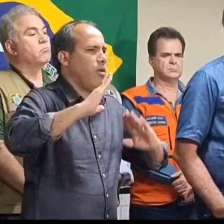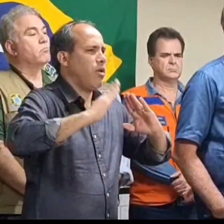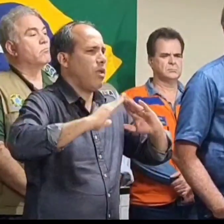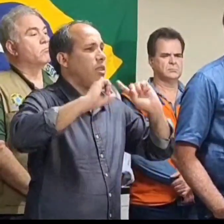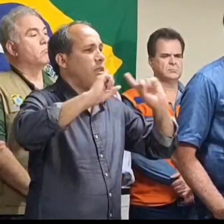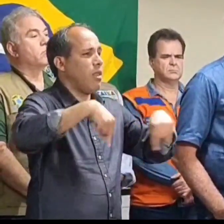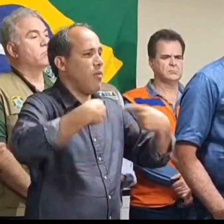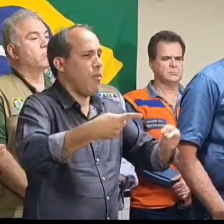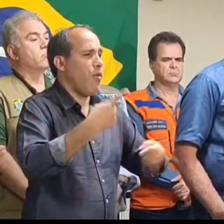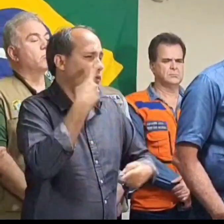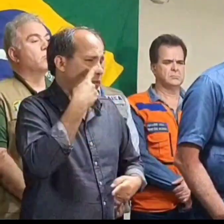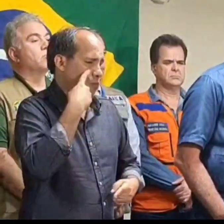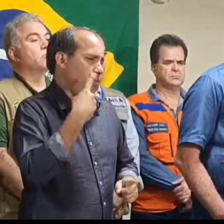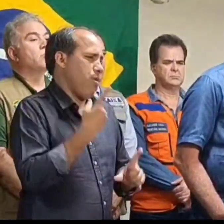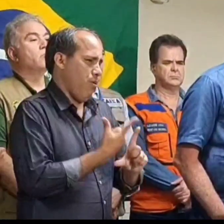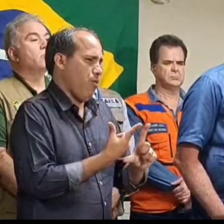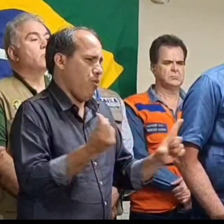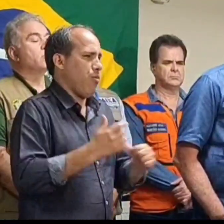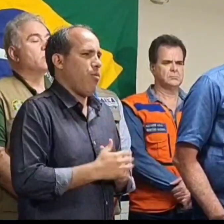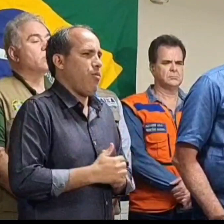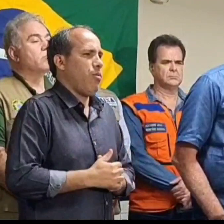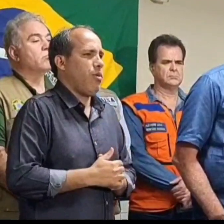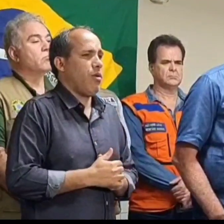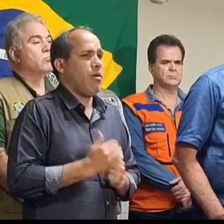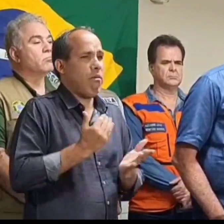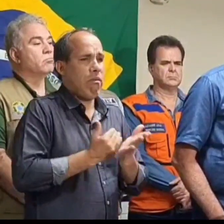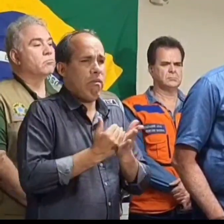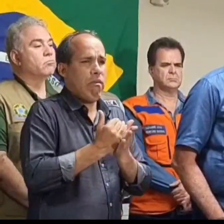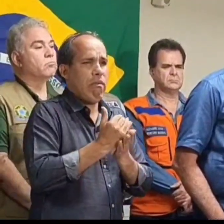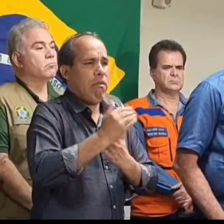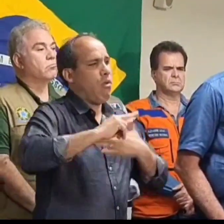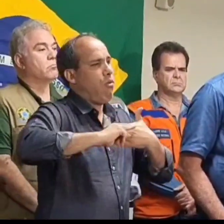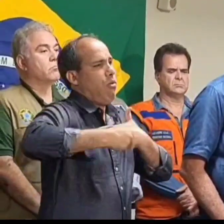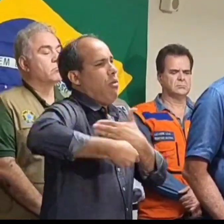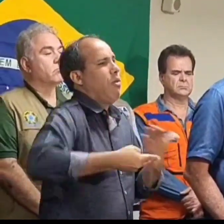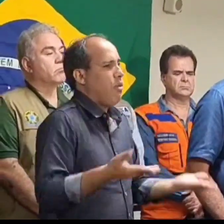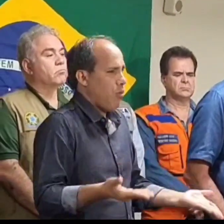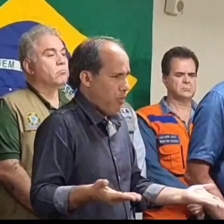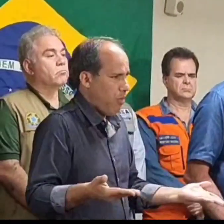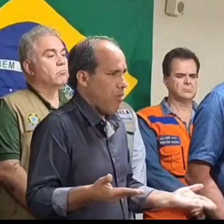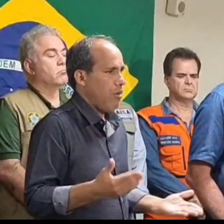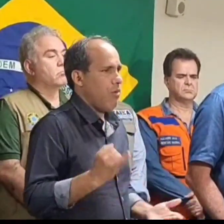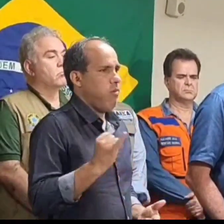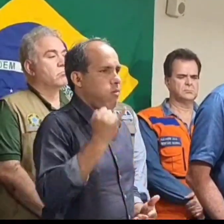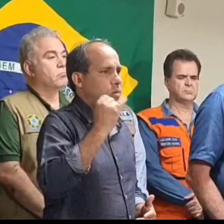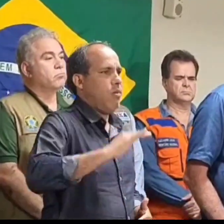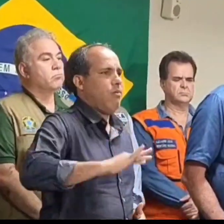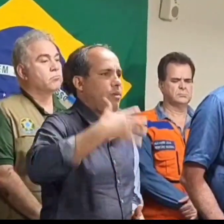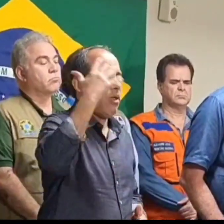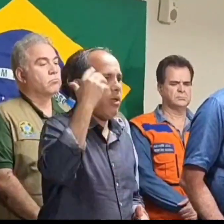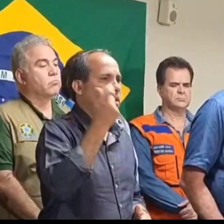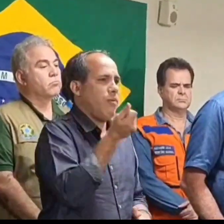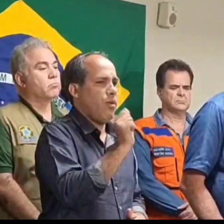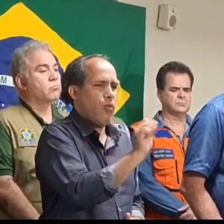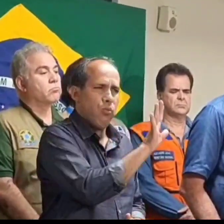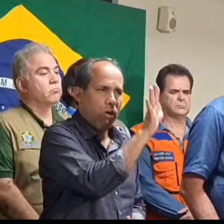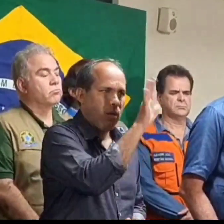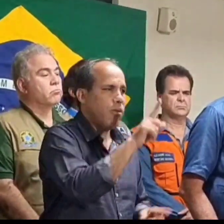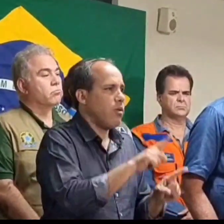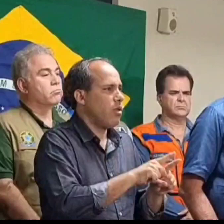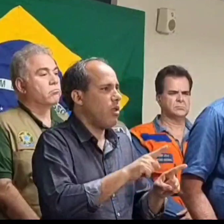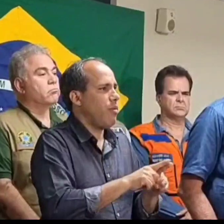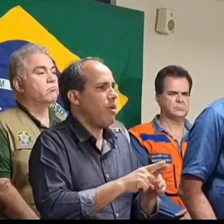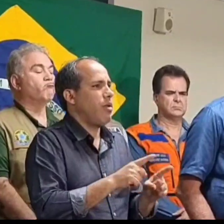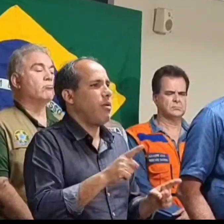casa. A economia a gente vê depois, nós estamos vendo as consequências da economia agora. Inflação, preço bastante alto e